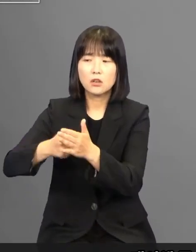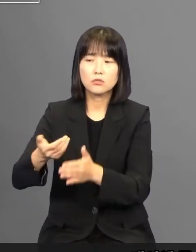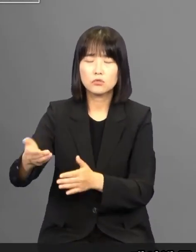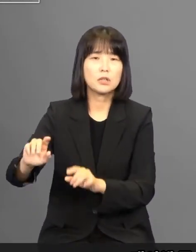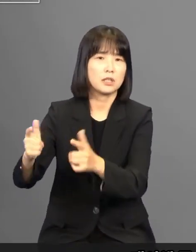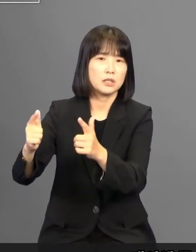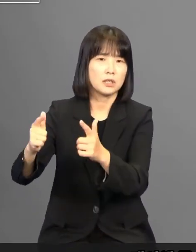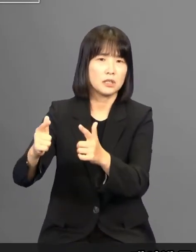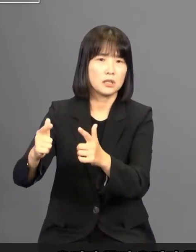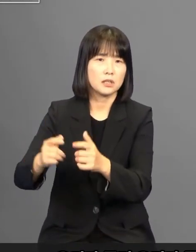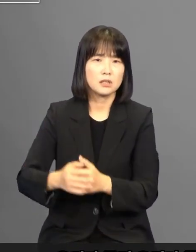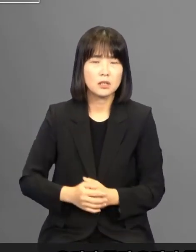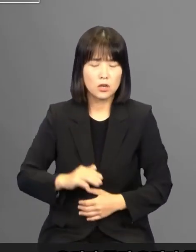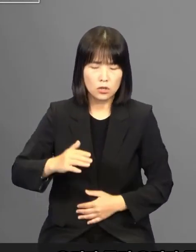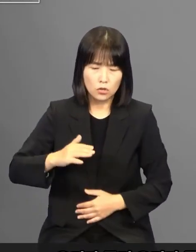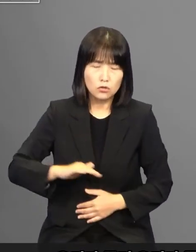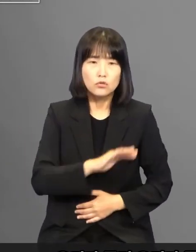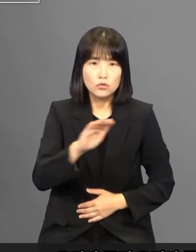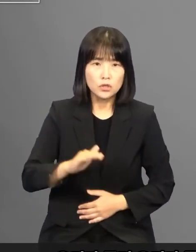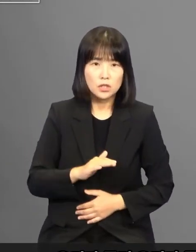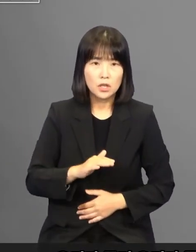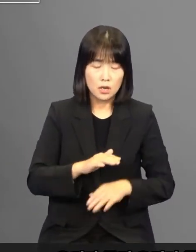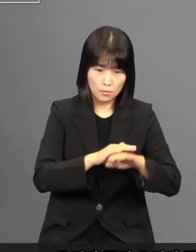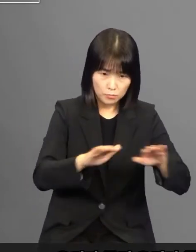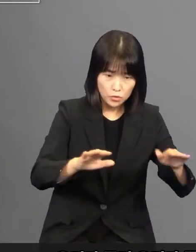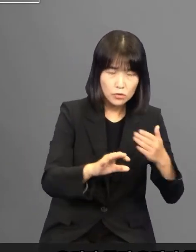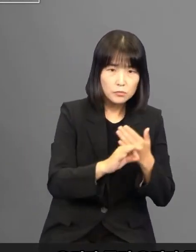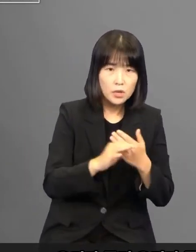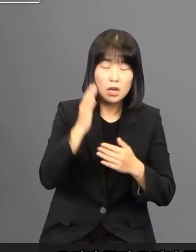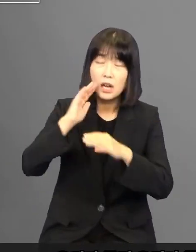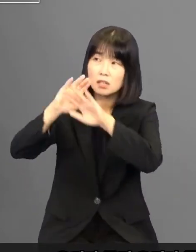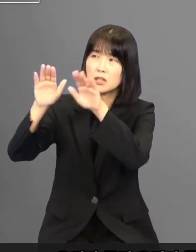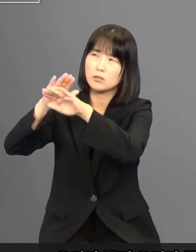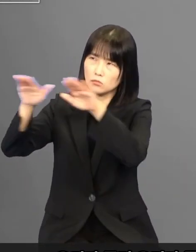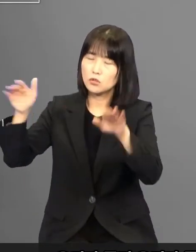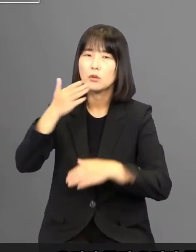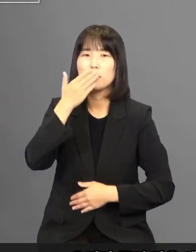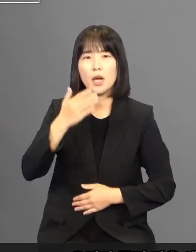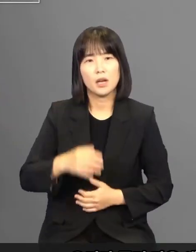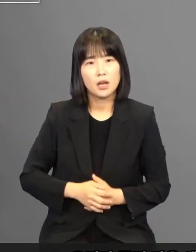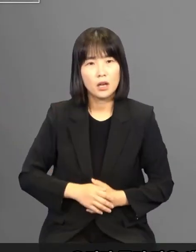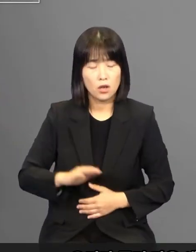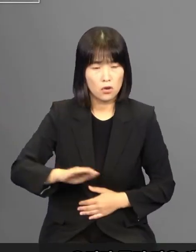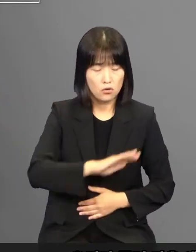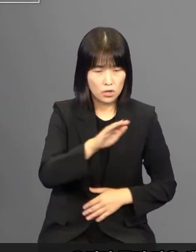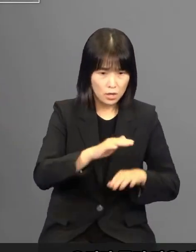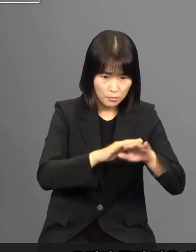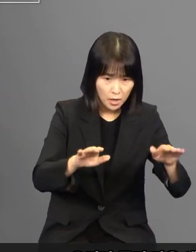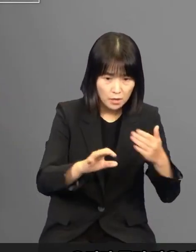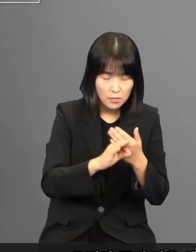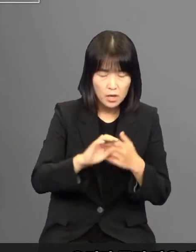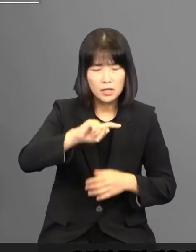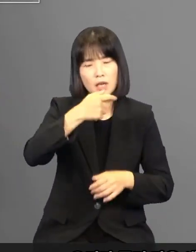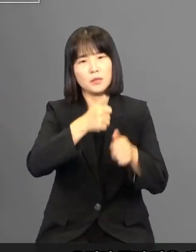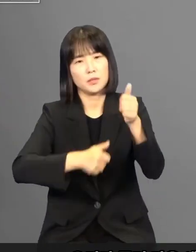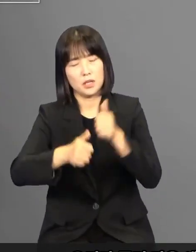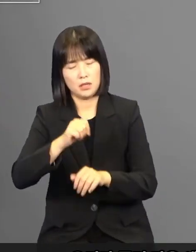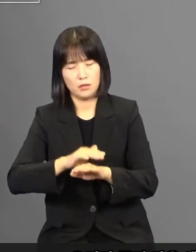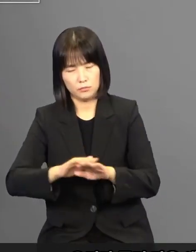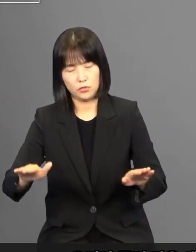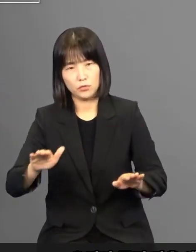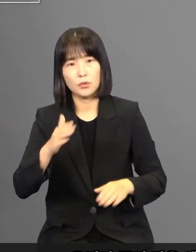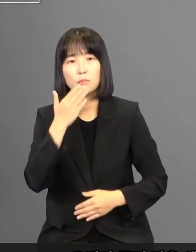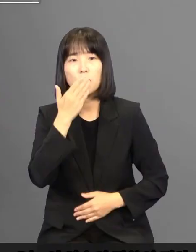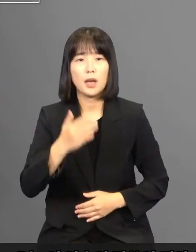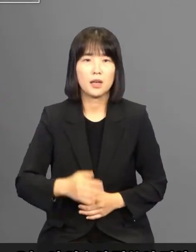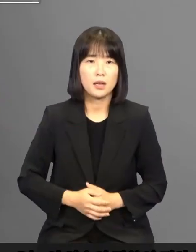아니에요. 대신해 줄 수 있는 게 아니에요. 우리가 풀면 하늘에서 풀린다는 것입니다. 우리가 풀면 다음 세대도 풀리게